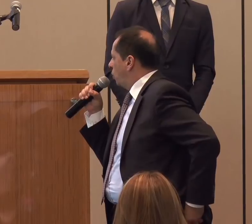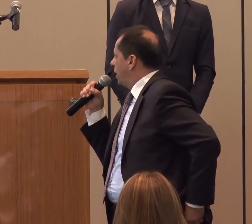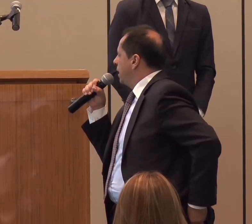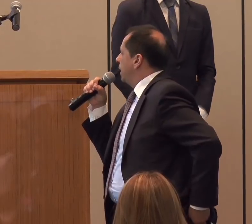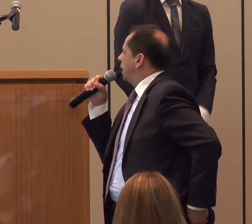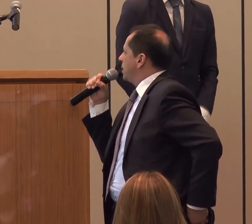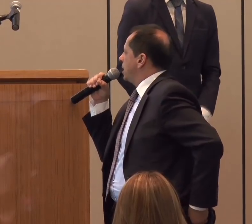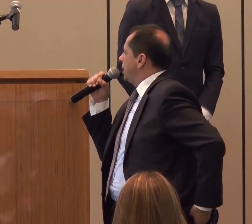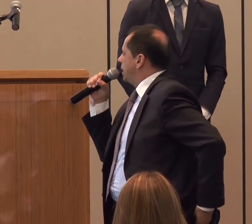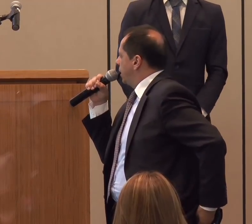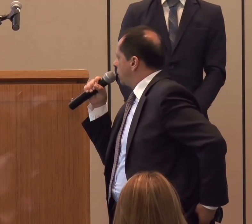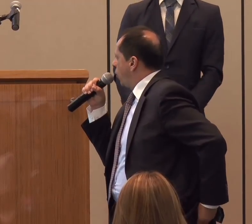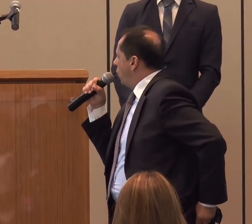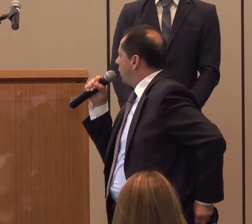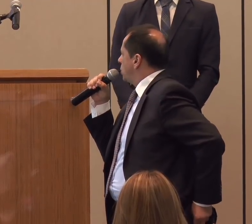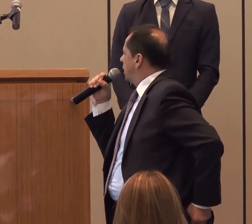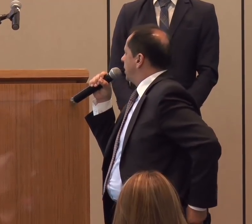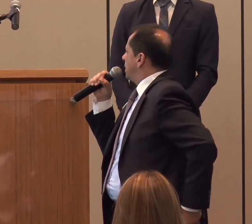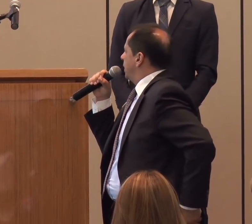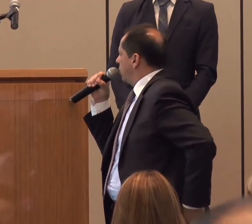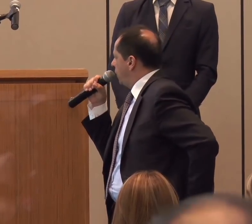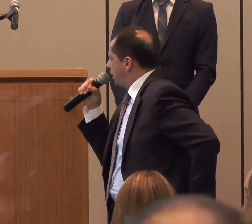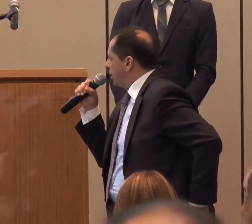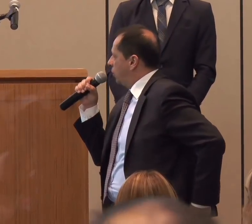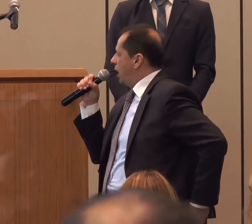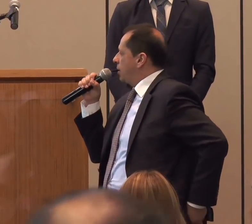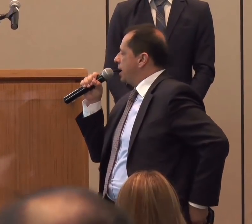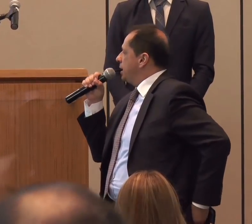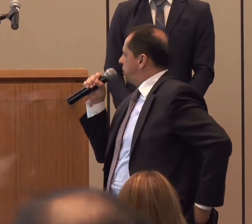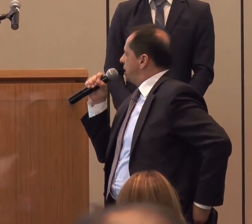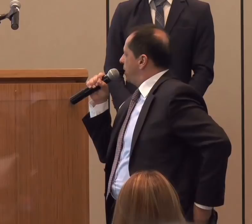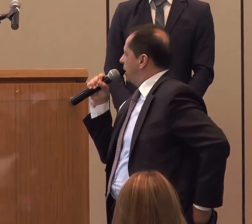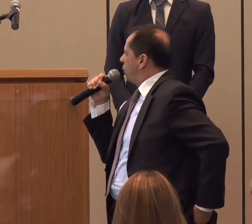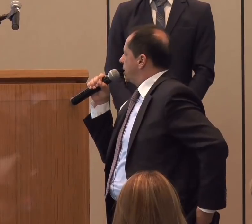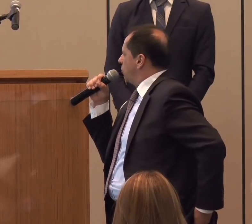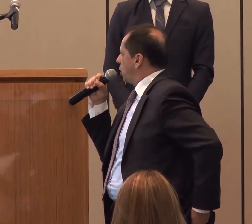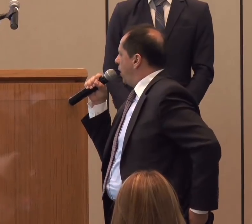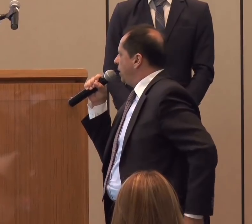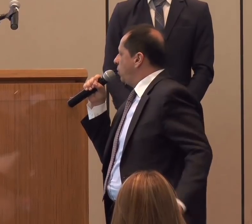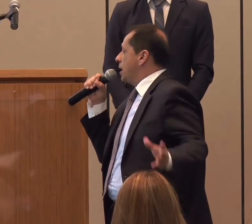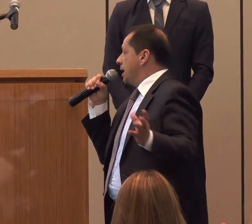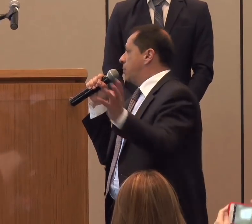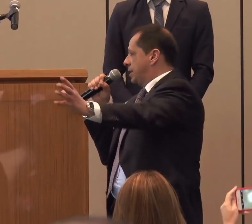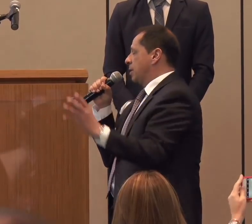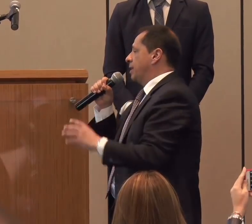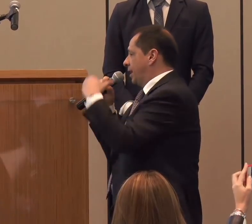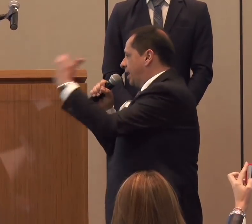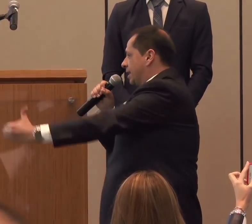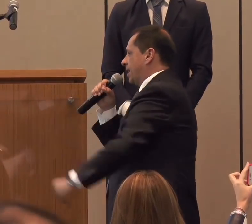pollo en obras de infraestructura en temas de senderos ecológicos en temas de senderos de avistamiento de aves y es precisamente lo que estamos trabajando